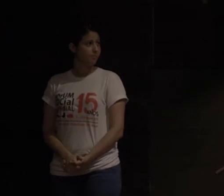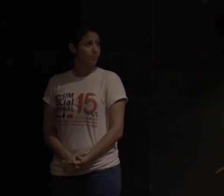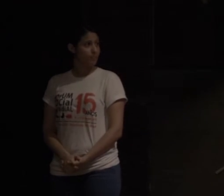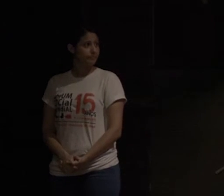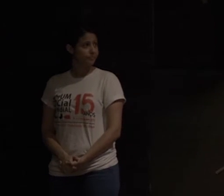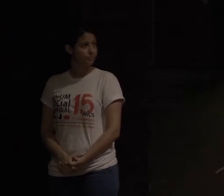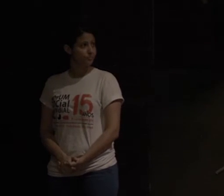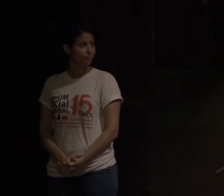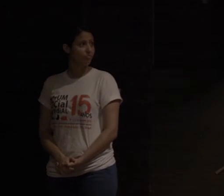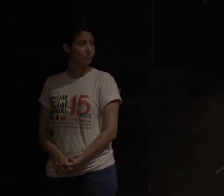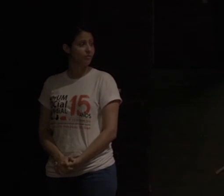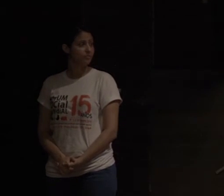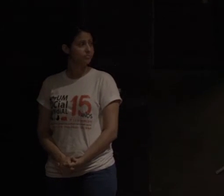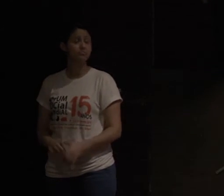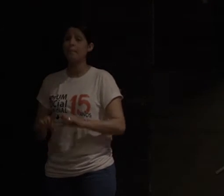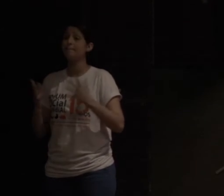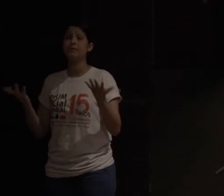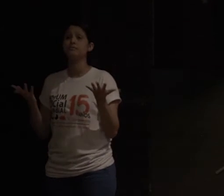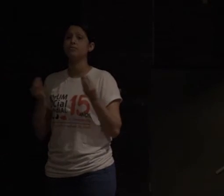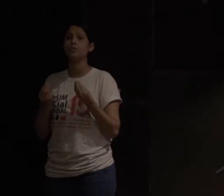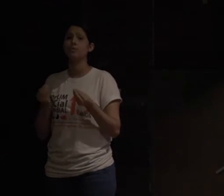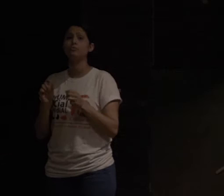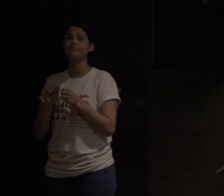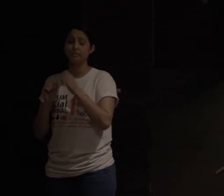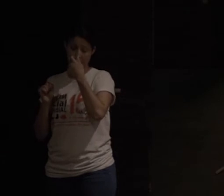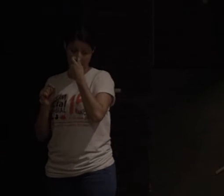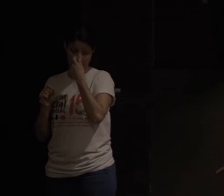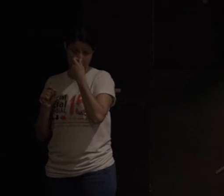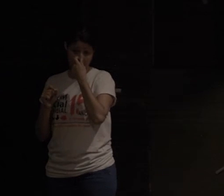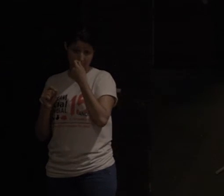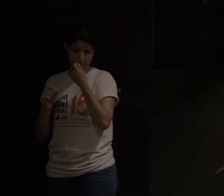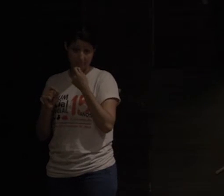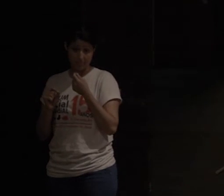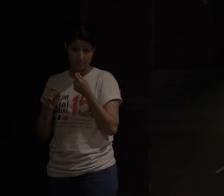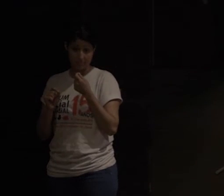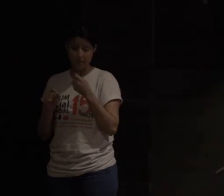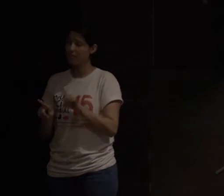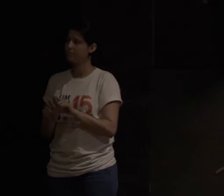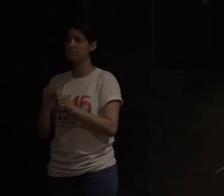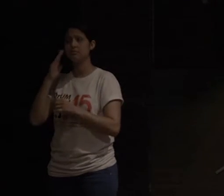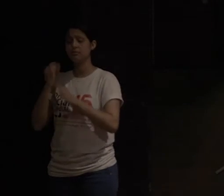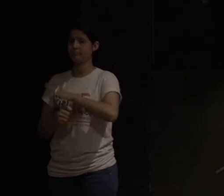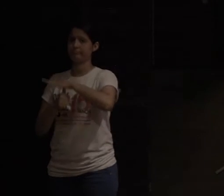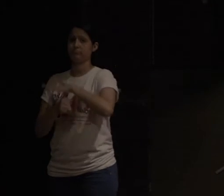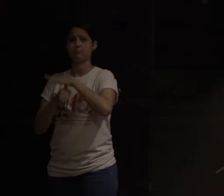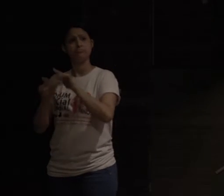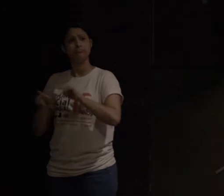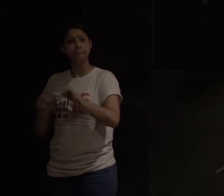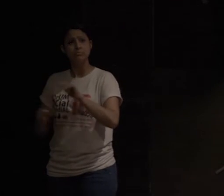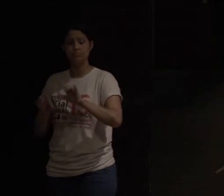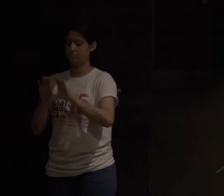Então temos que conhecer com... Mas se calhar as teses de doutoramento e de mestrado também têm que serem coautoria. Se trabalharam